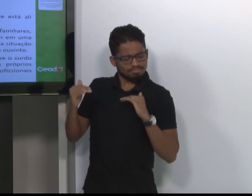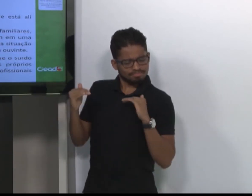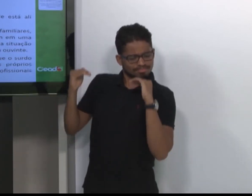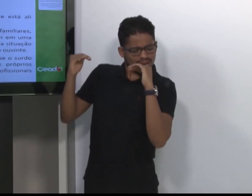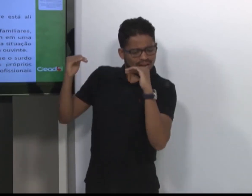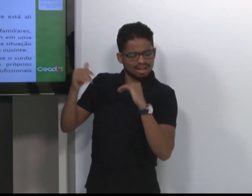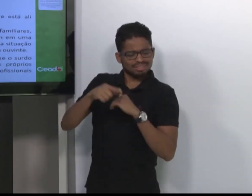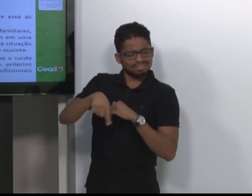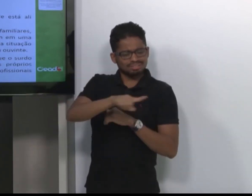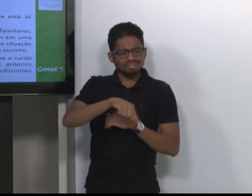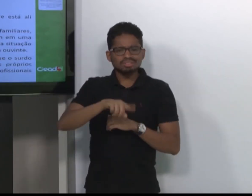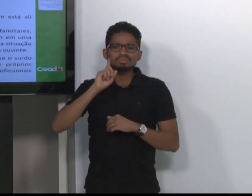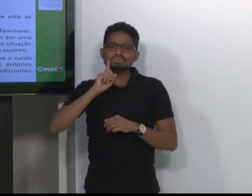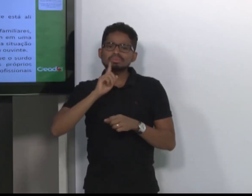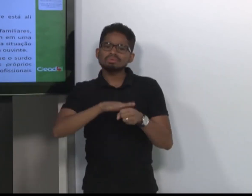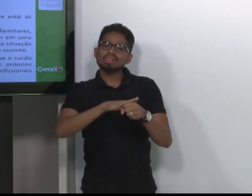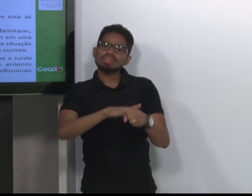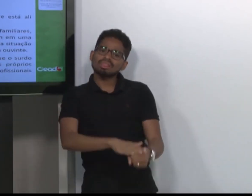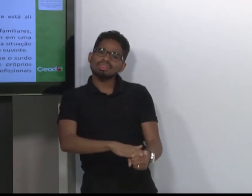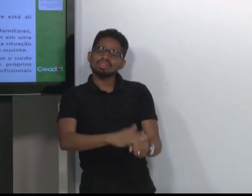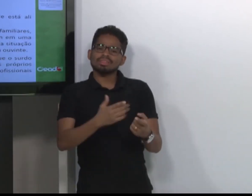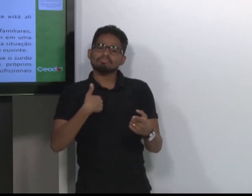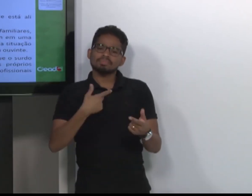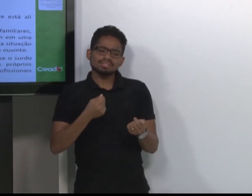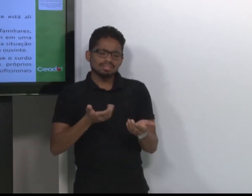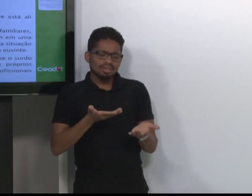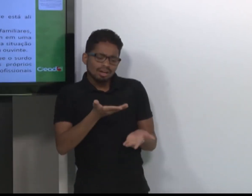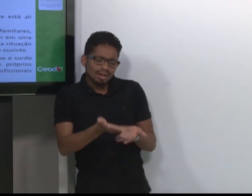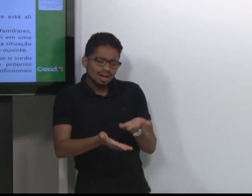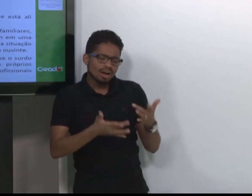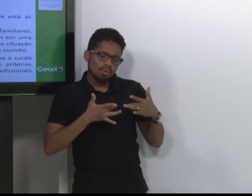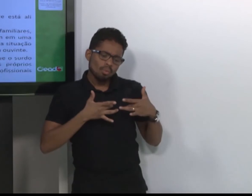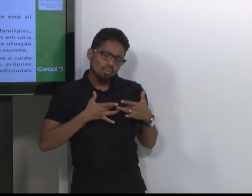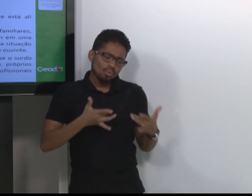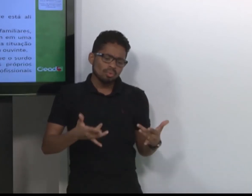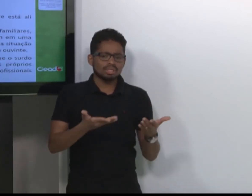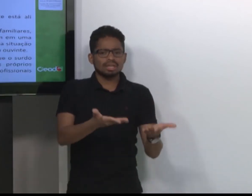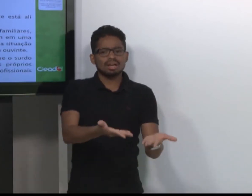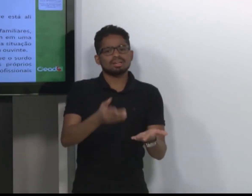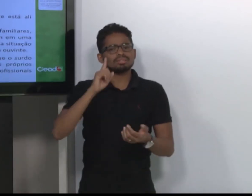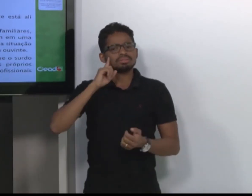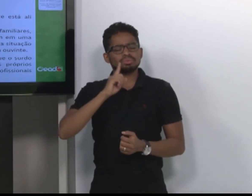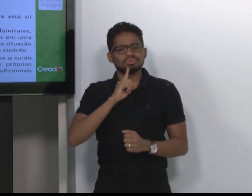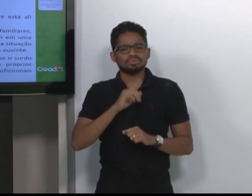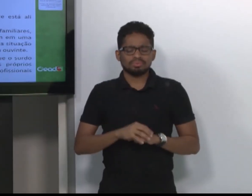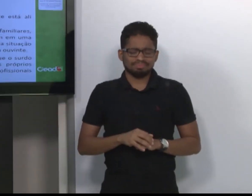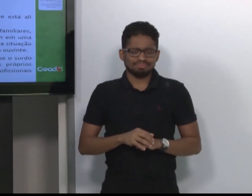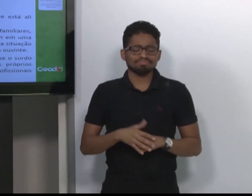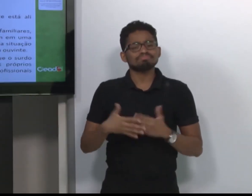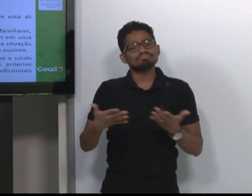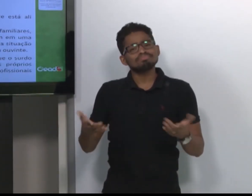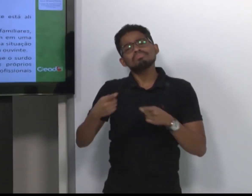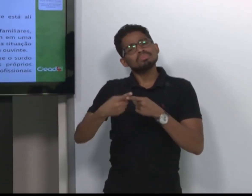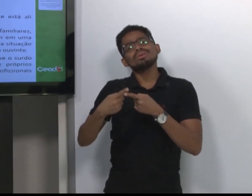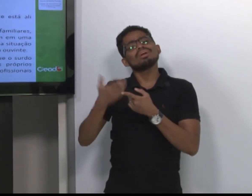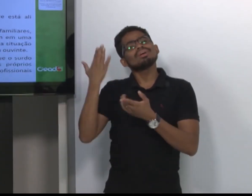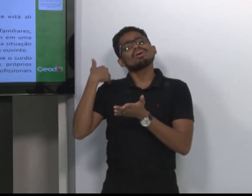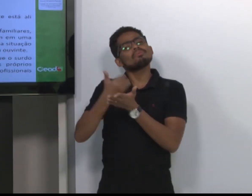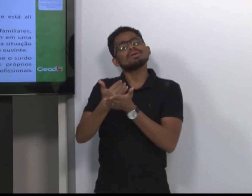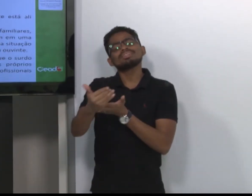uma visão de superioridade do intérprete para com o surdo. Há ali o audismo, há aquele sentimento